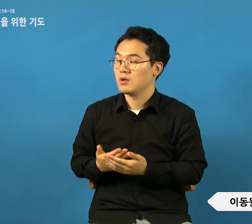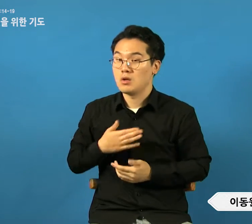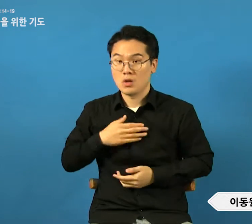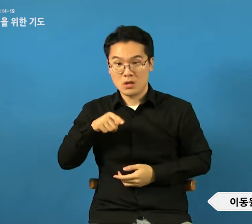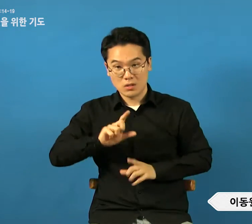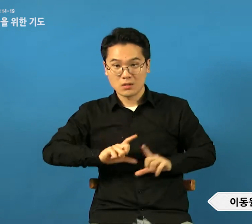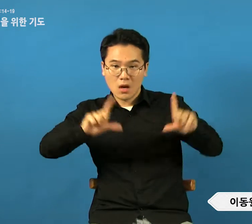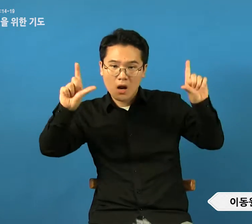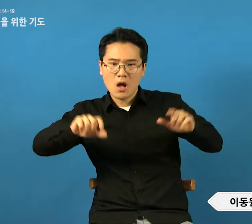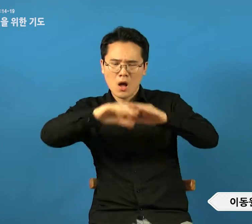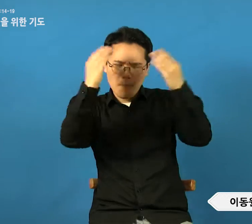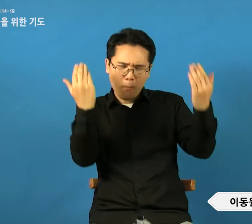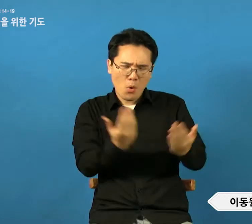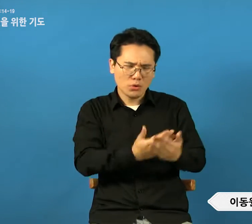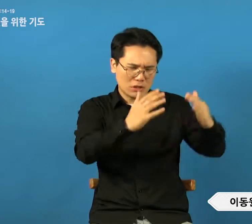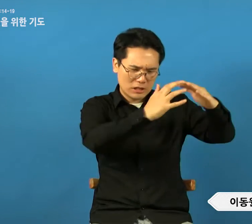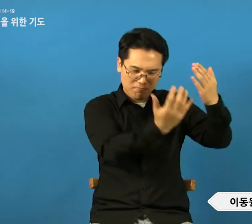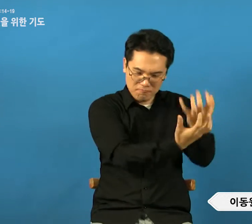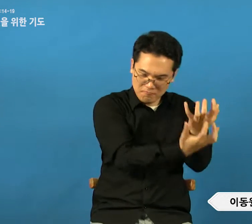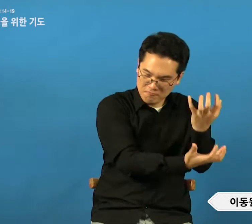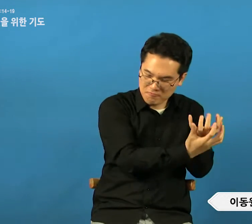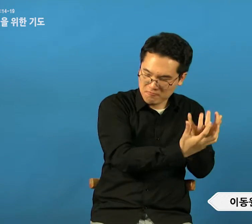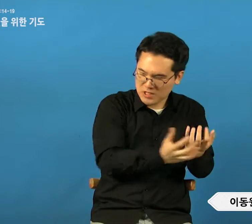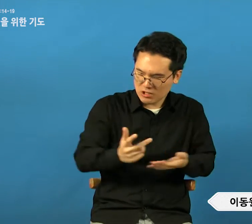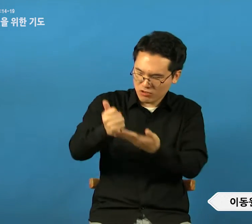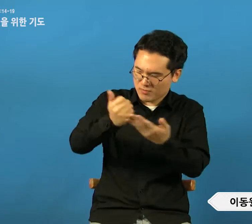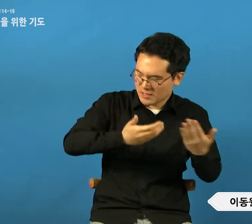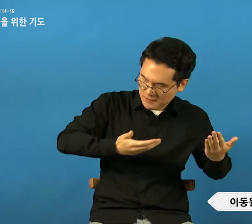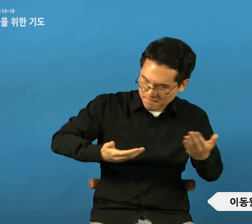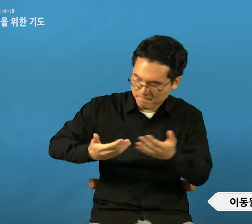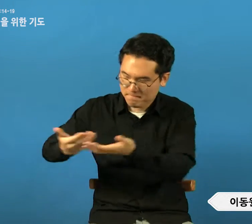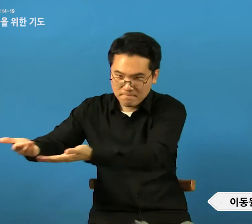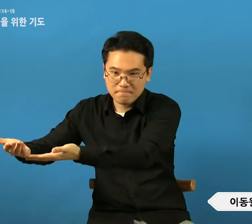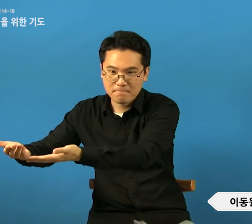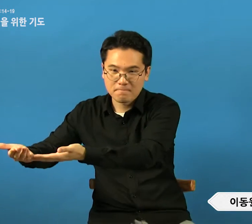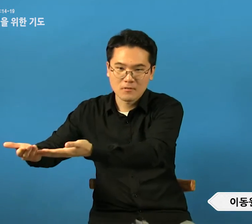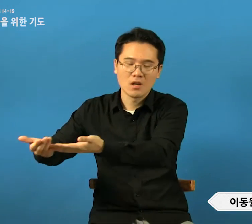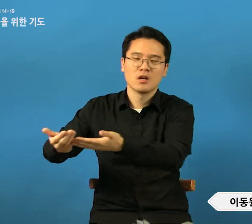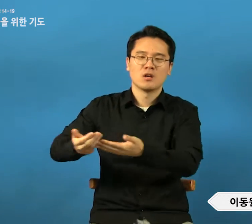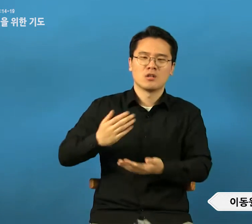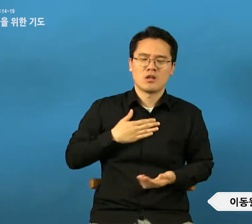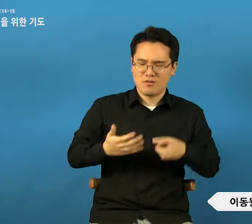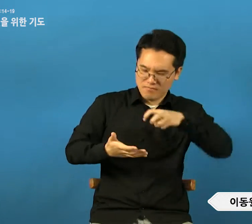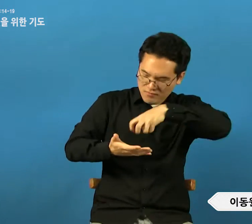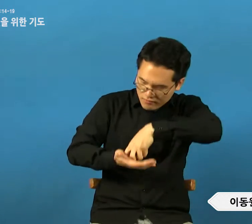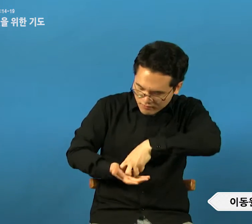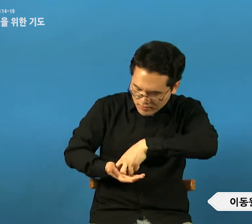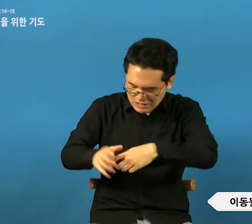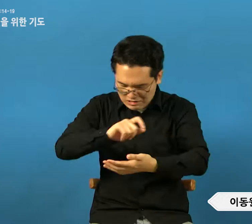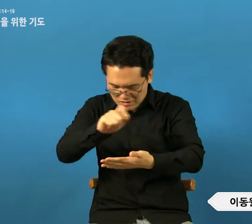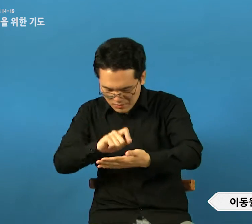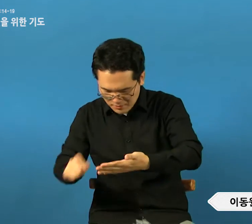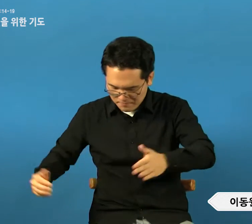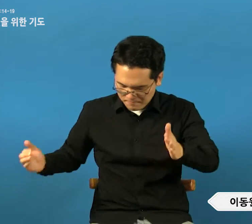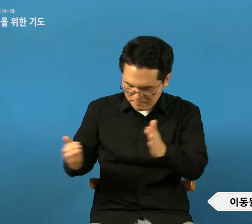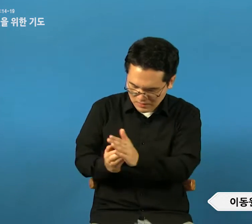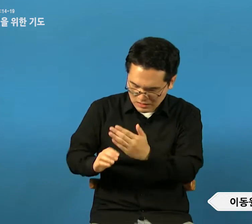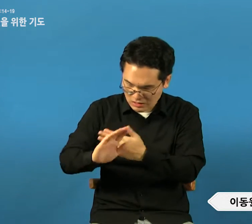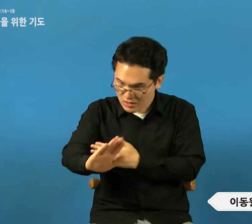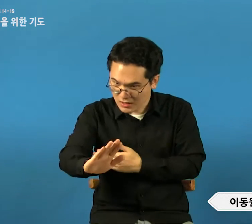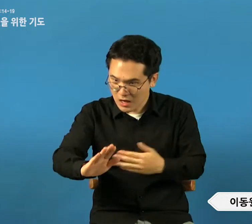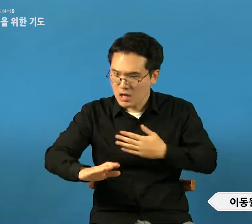모든 집 문서를 그분에게 드렸습니다. 그분 앞에 무릎 꿇고 서명을 한 뒤 나의 모든 것이 그분의 것이